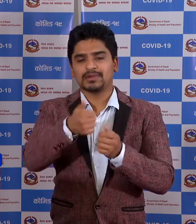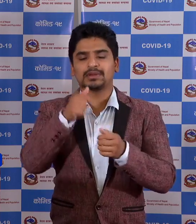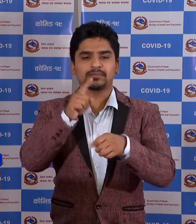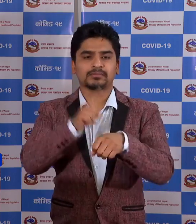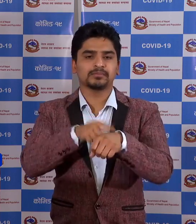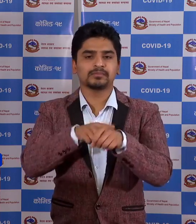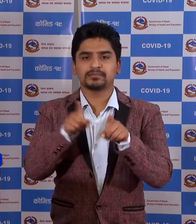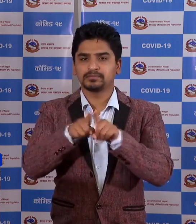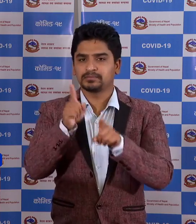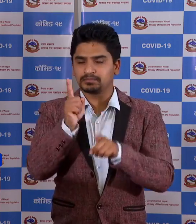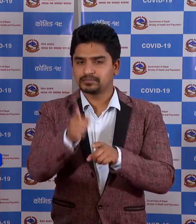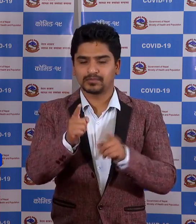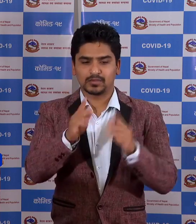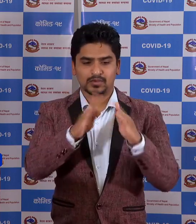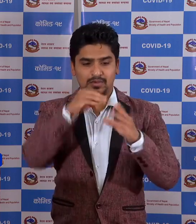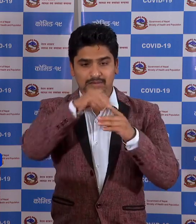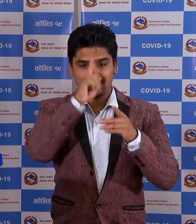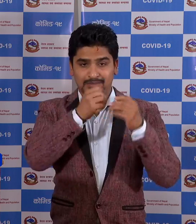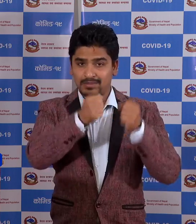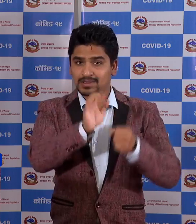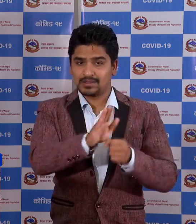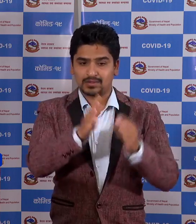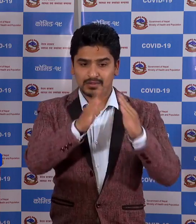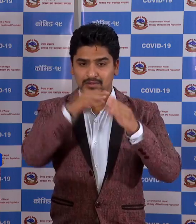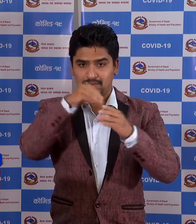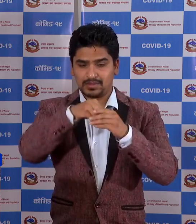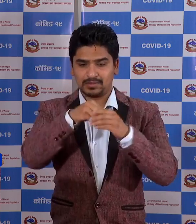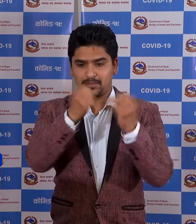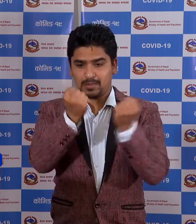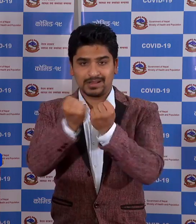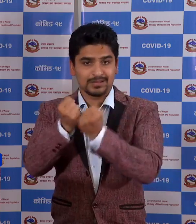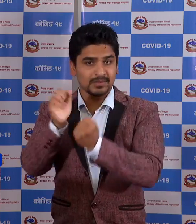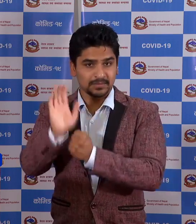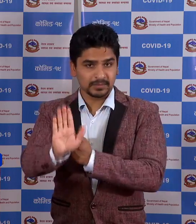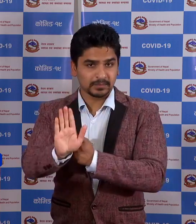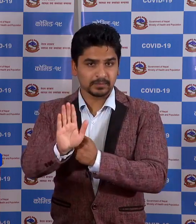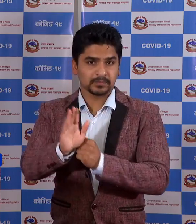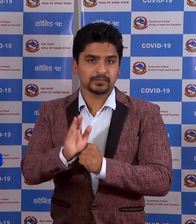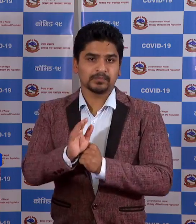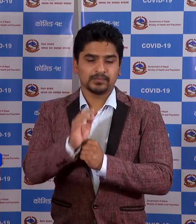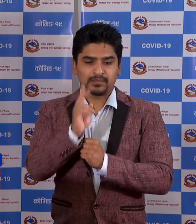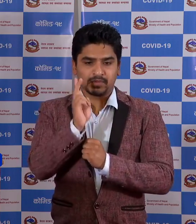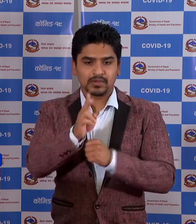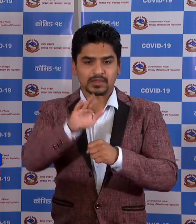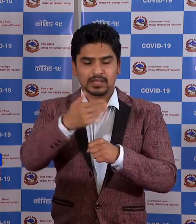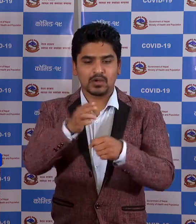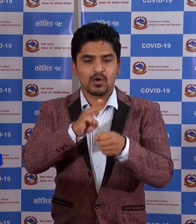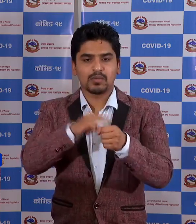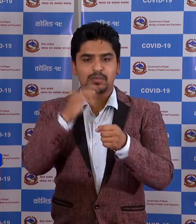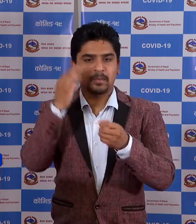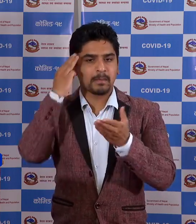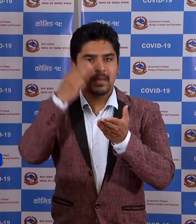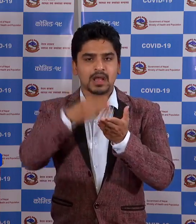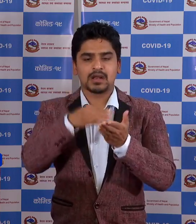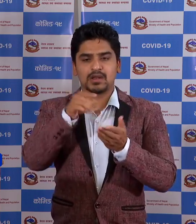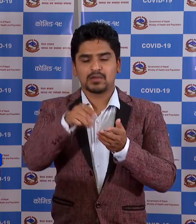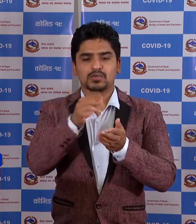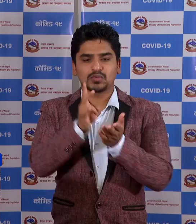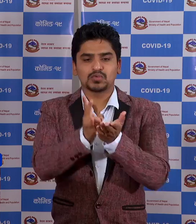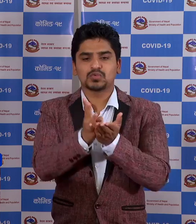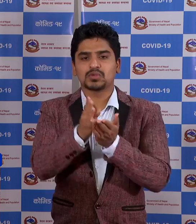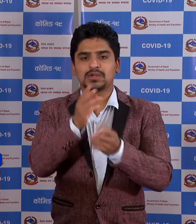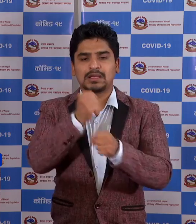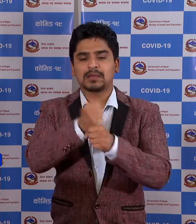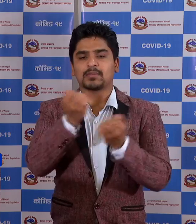लागि अहिले हामी क्वारेन्टाइनमा बसिरहेको बेला, घरमा लकडाउनको स्थितिमा बसेको बेलामा यसलाई अवसर मानेर यो छोड्ने